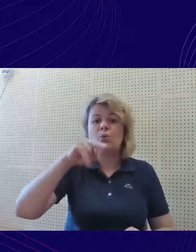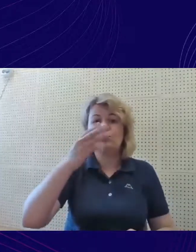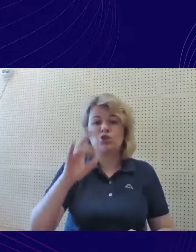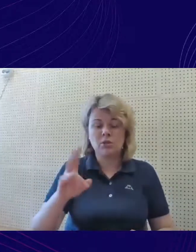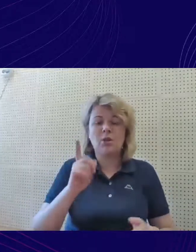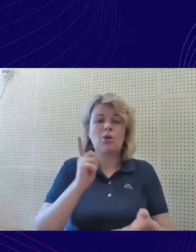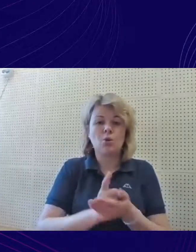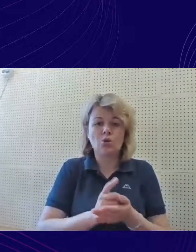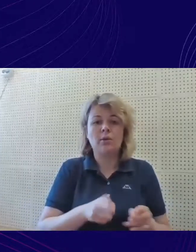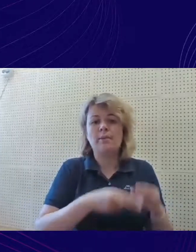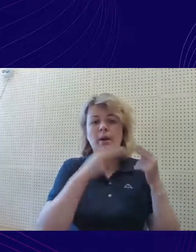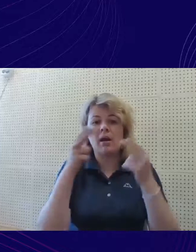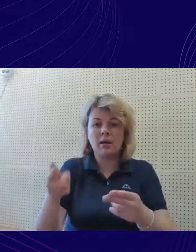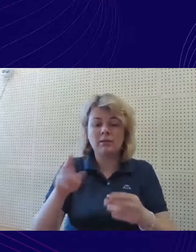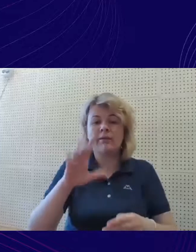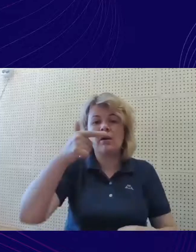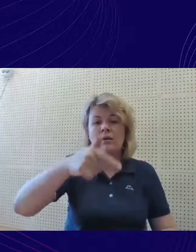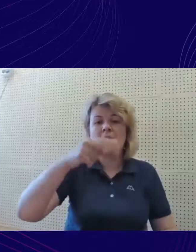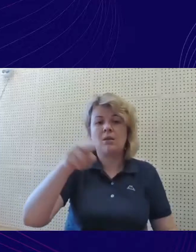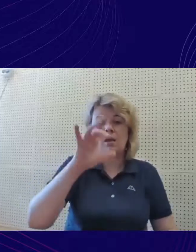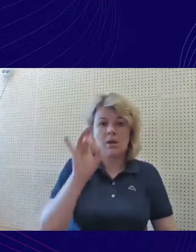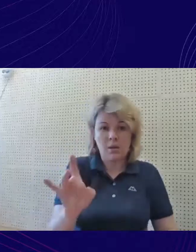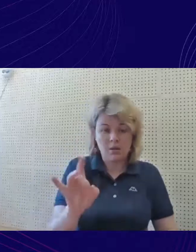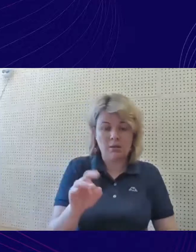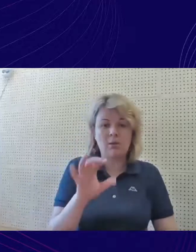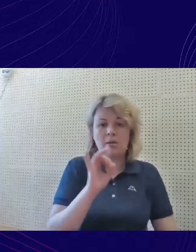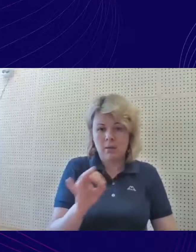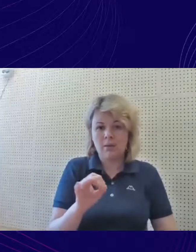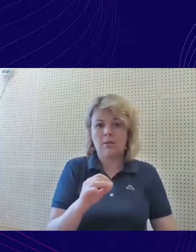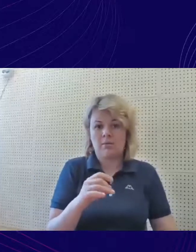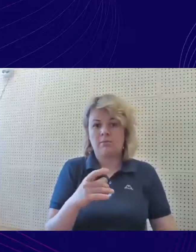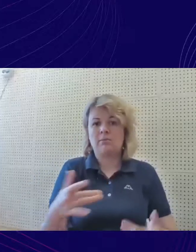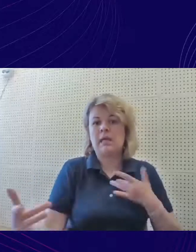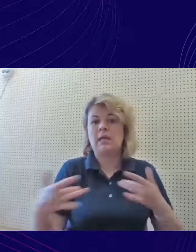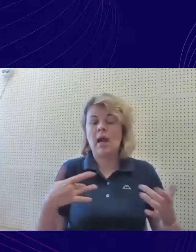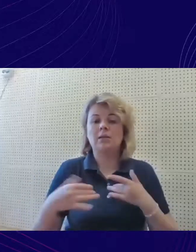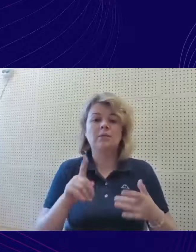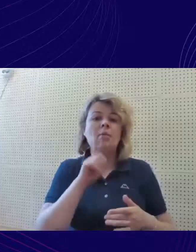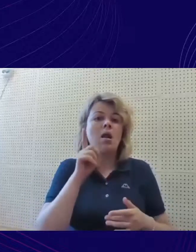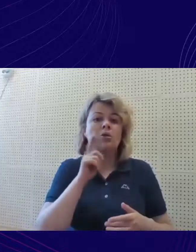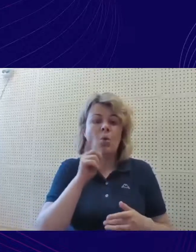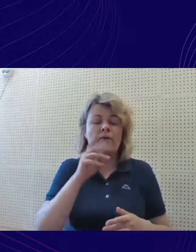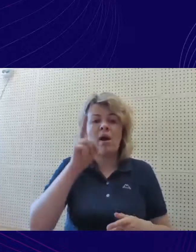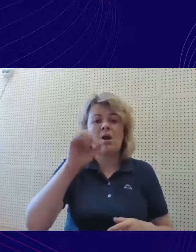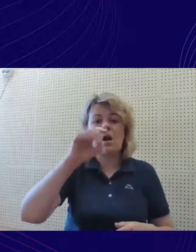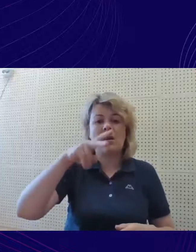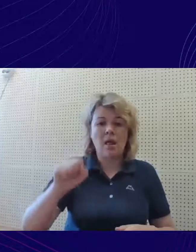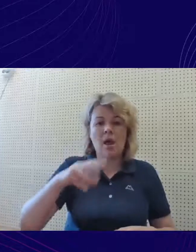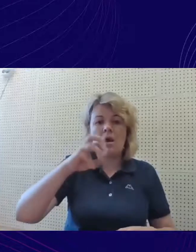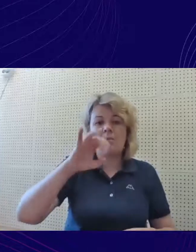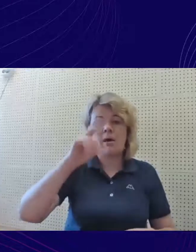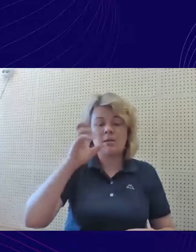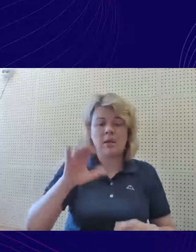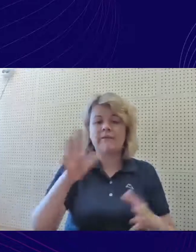должен поехать в ГДР и сыграть молодого Карла Маркса в совместном